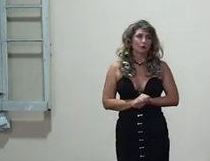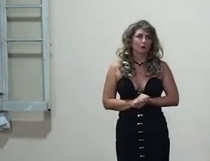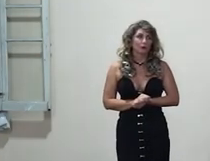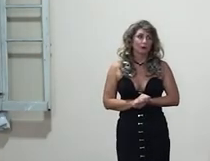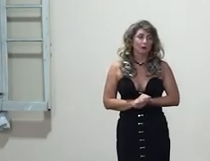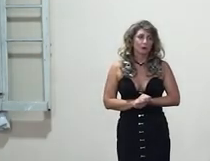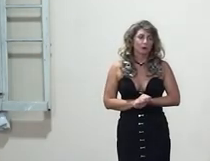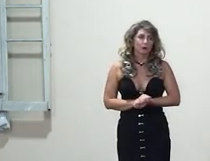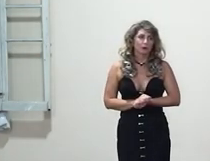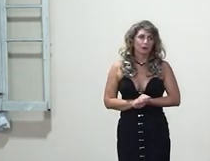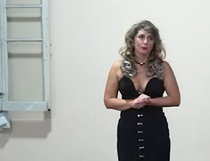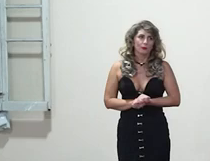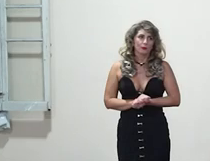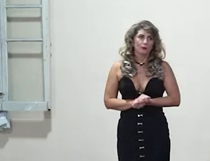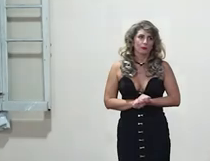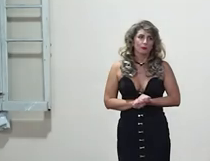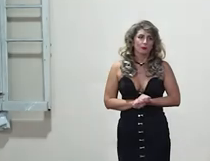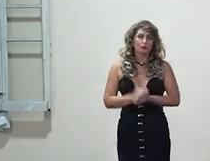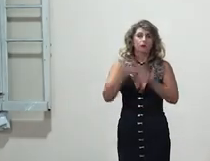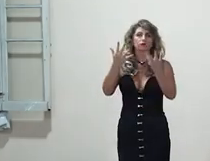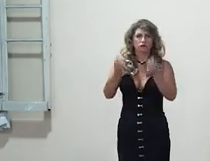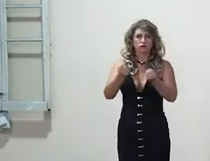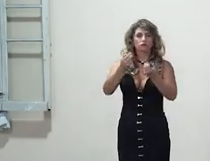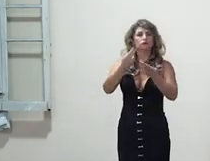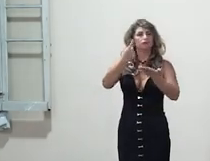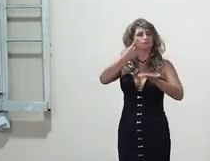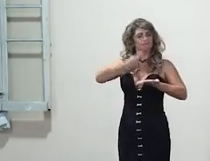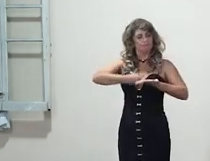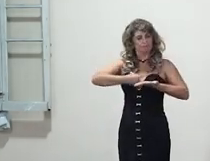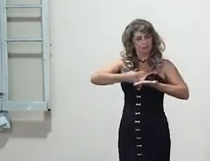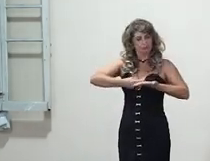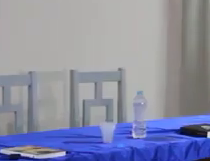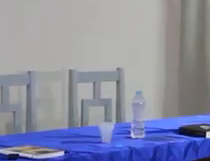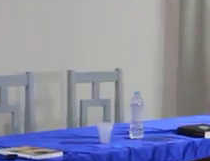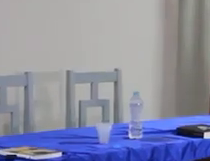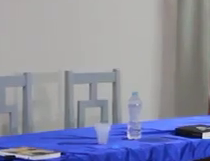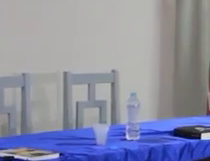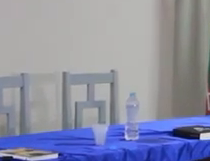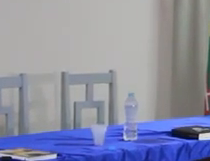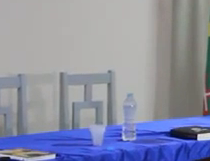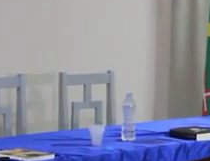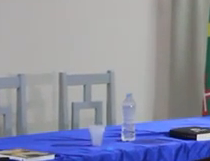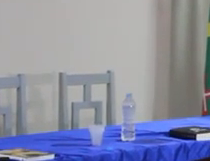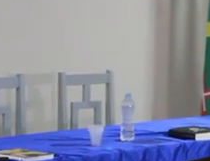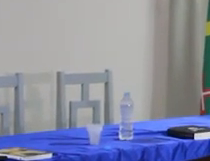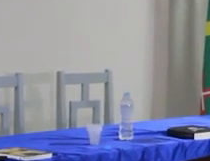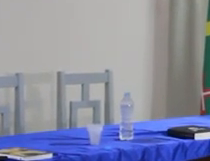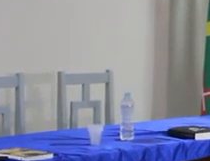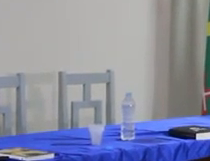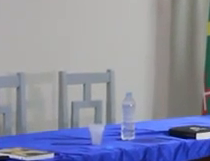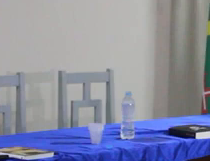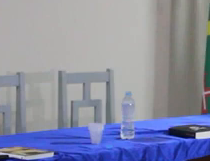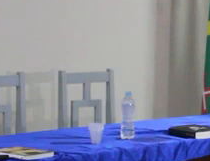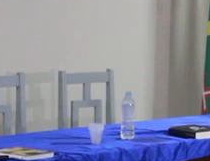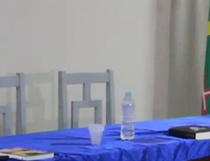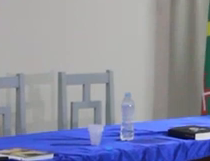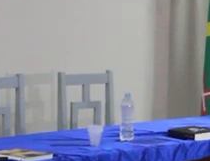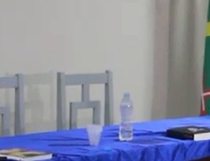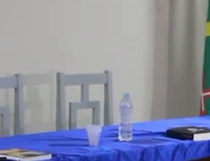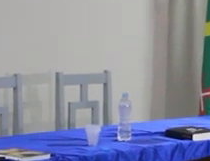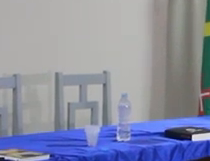vai assumir um compromisso com a história, com a